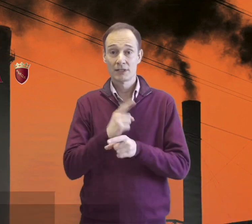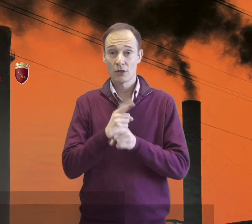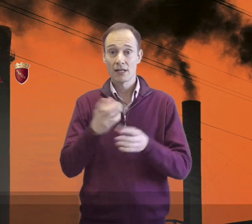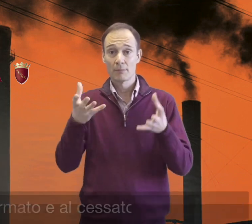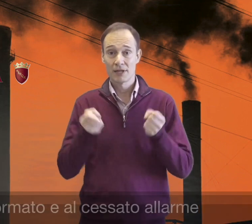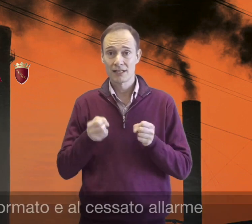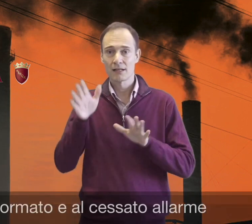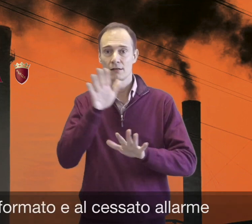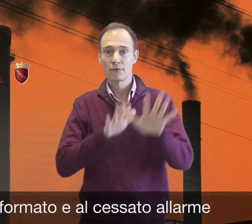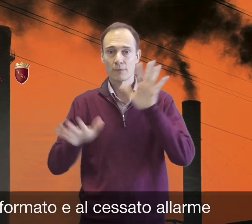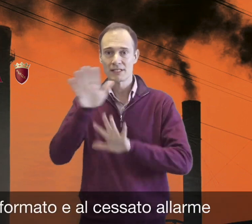negli ambienti